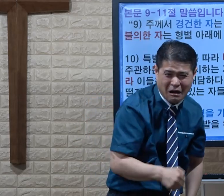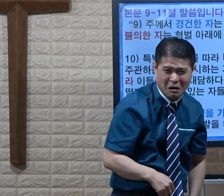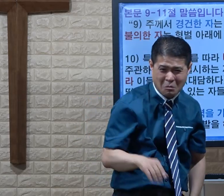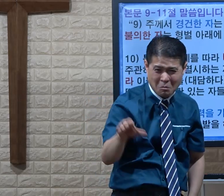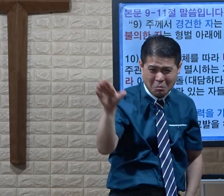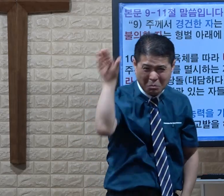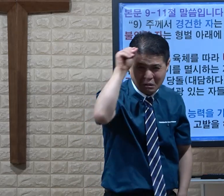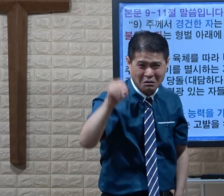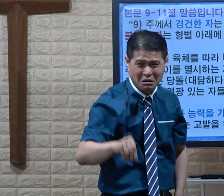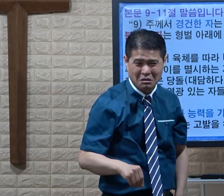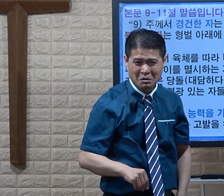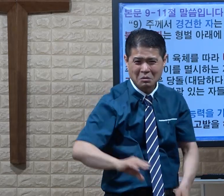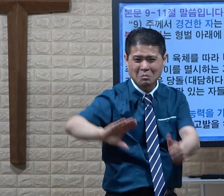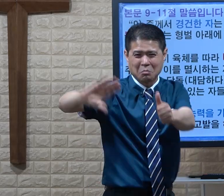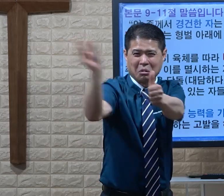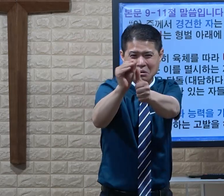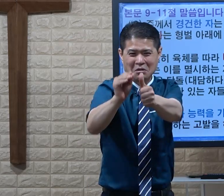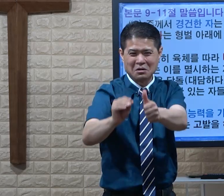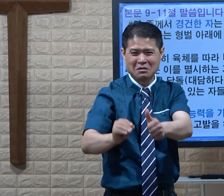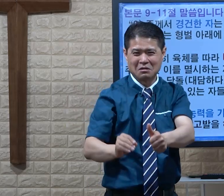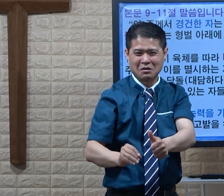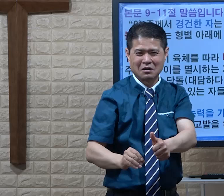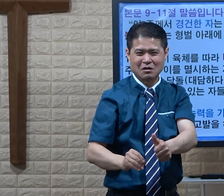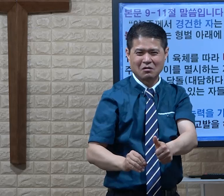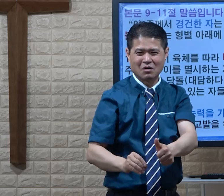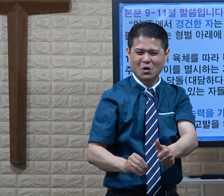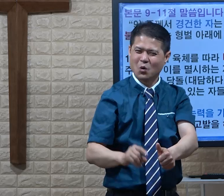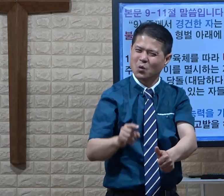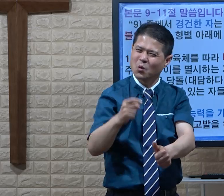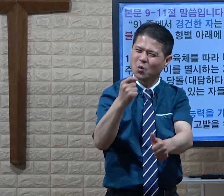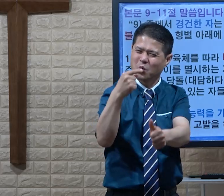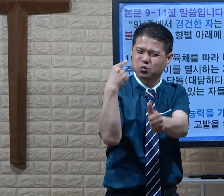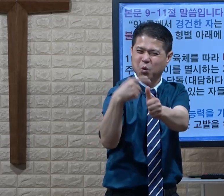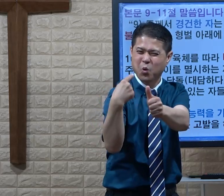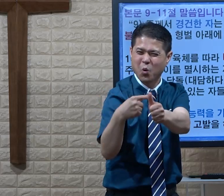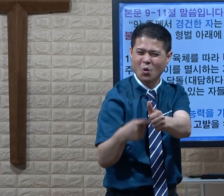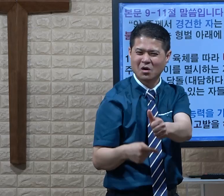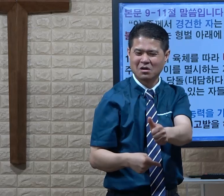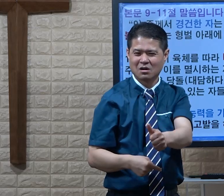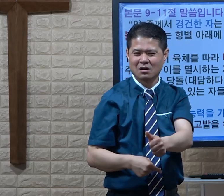먹지 않냐 조롱하면서 그들을 무시한다는 것입니다.